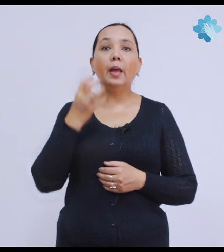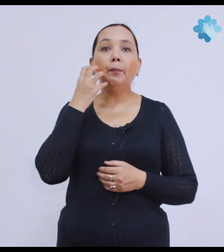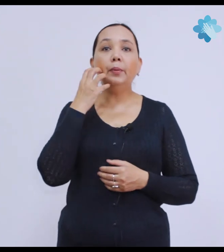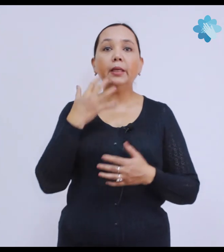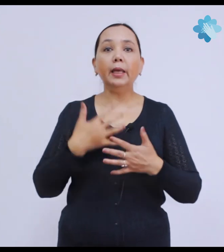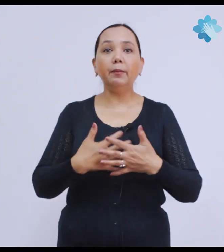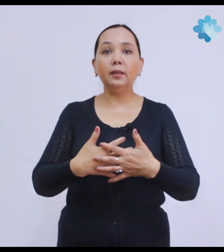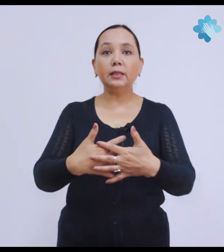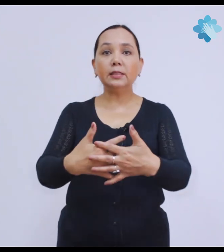беременность